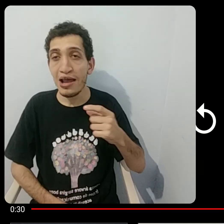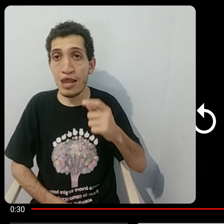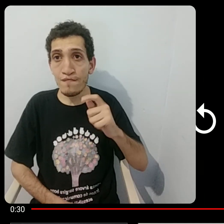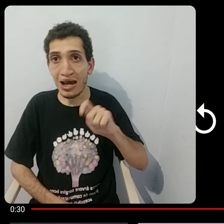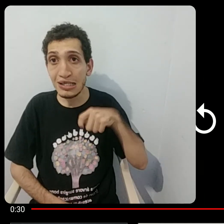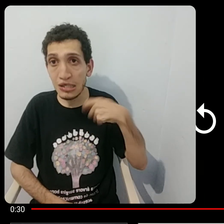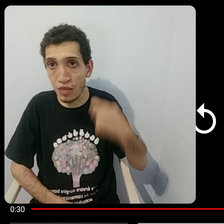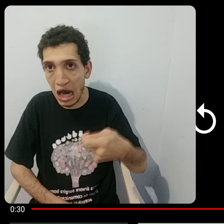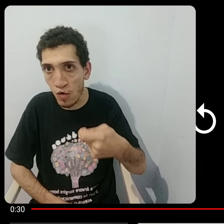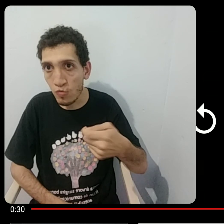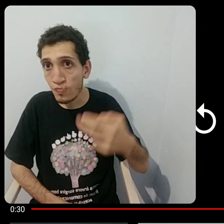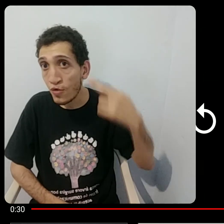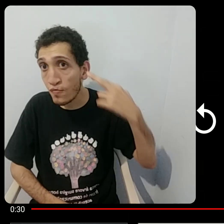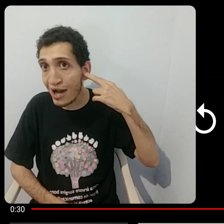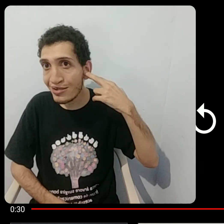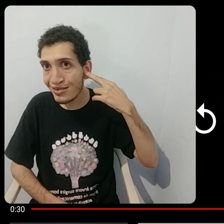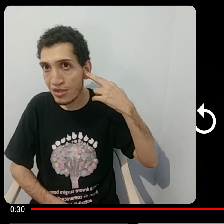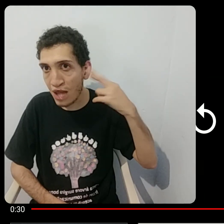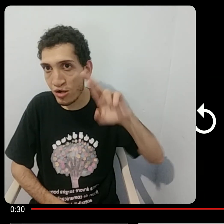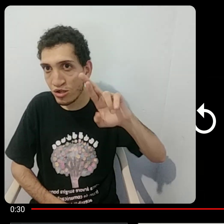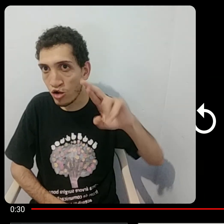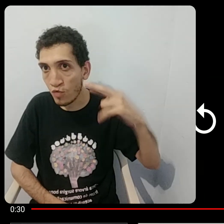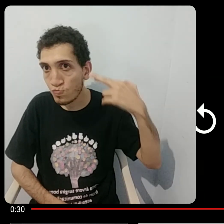Ele faz esse sinal aqui, ó.